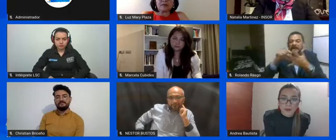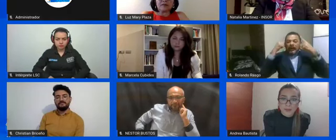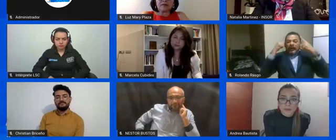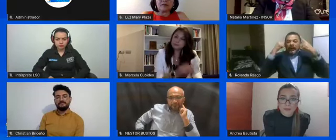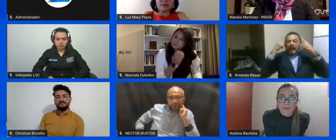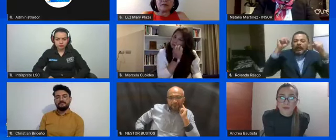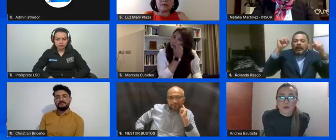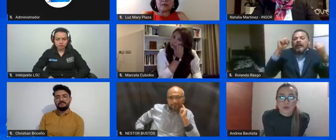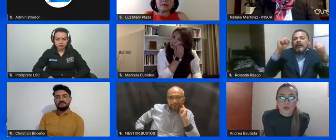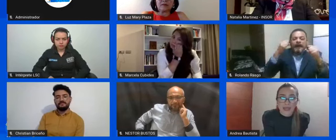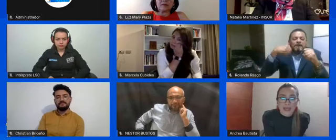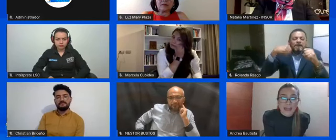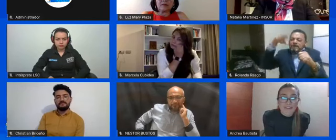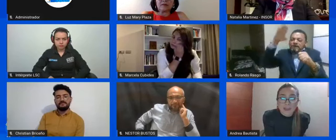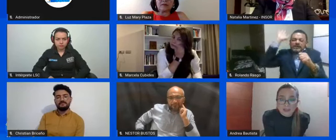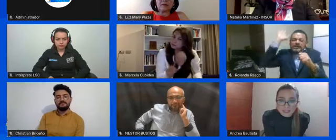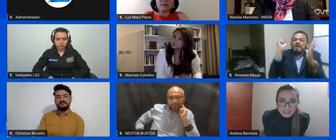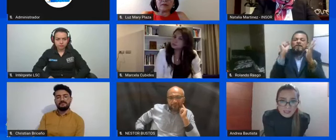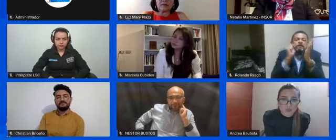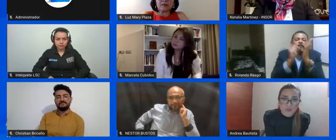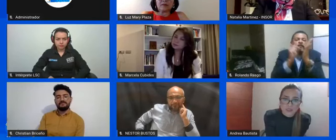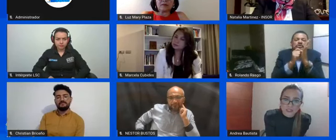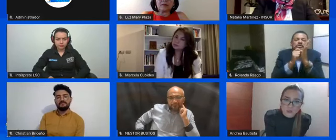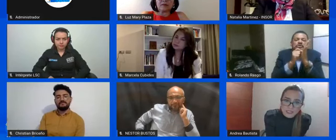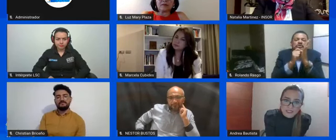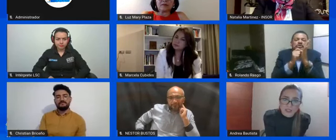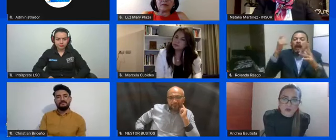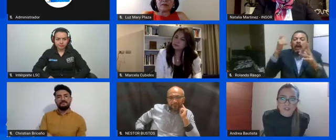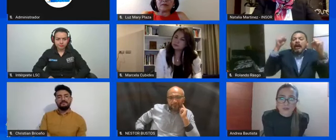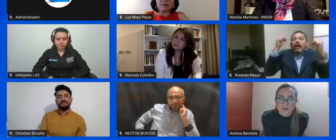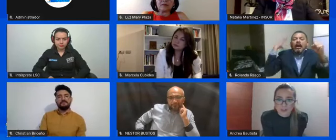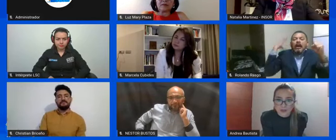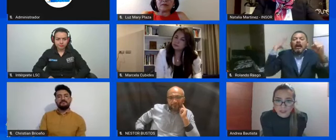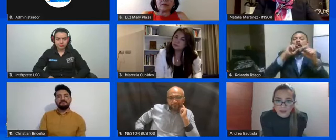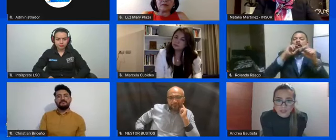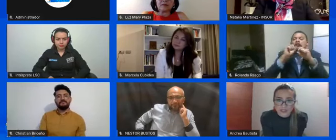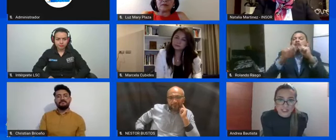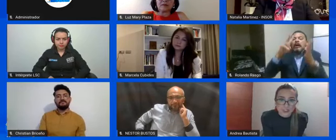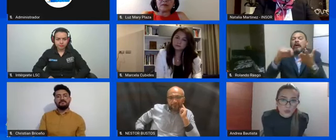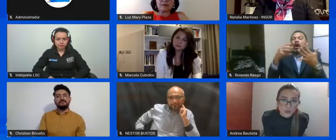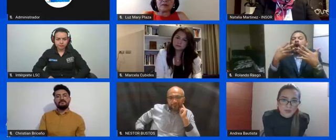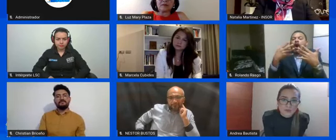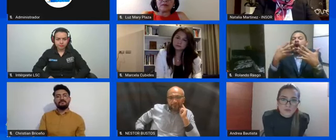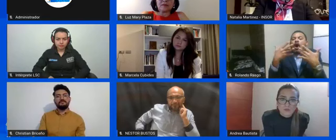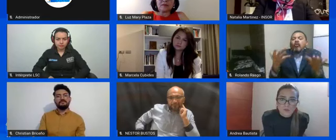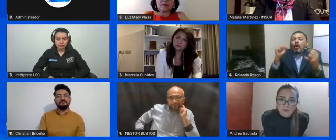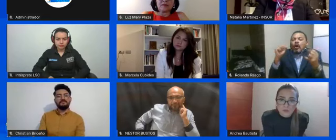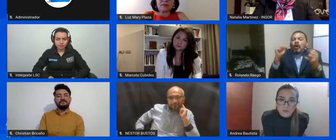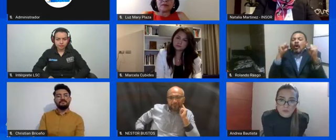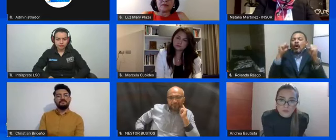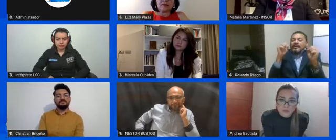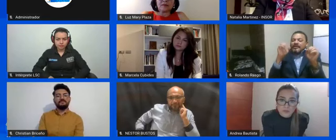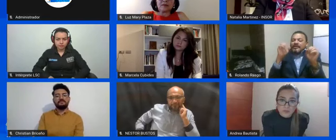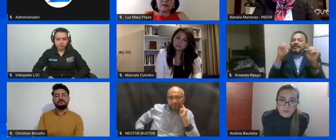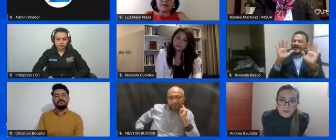en programas, por ejemplo, hablando acerca de los modelos lingüísticos, del proceso de lectura y escritura.